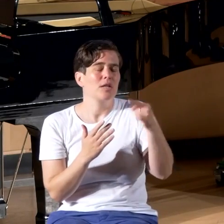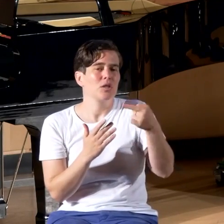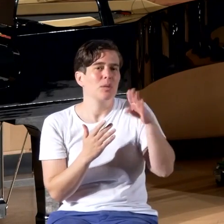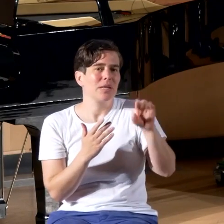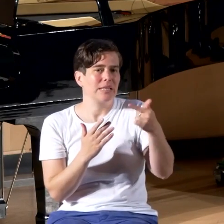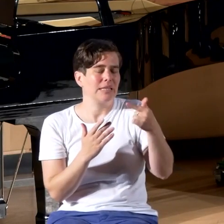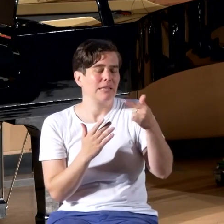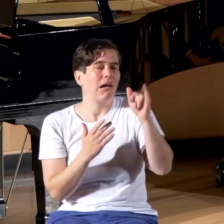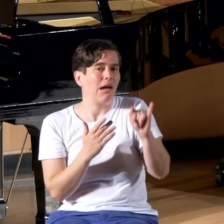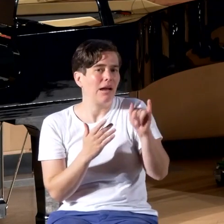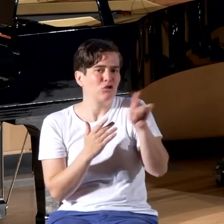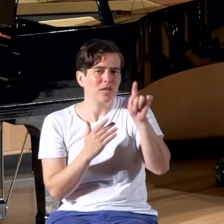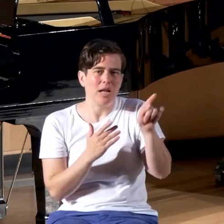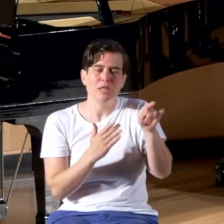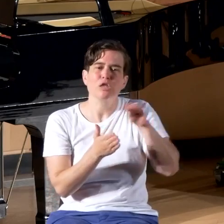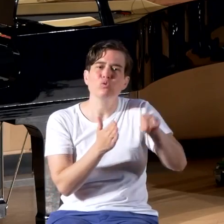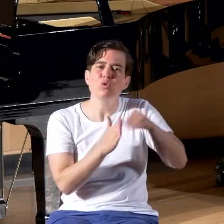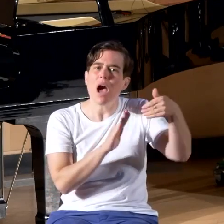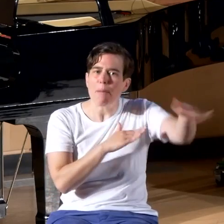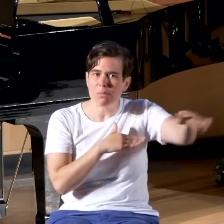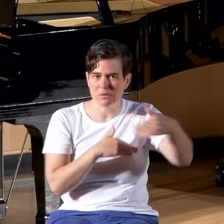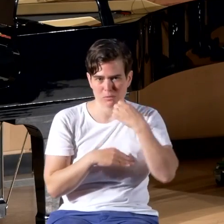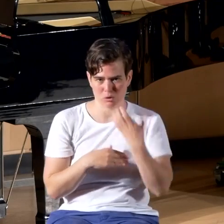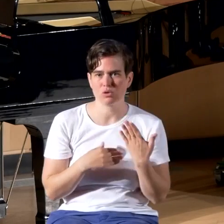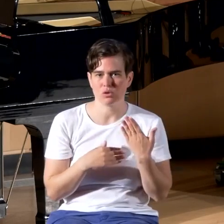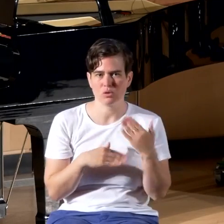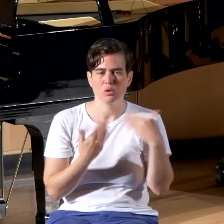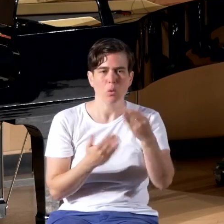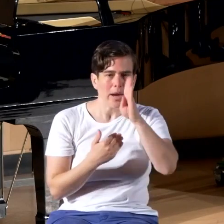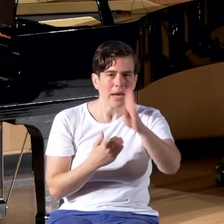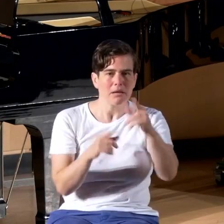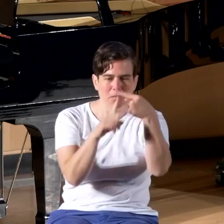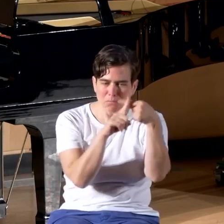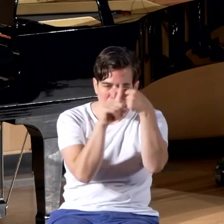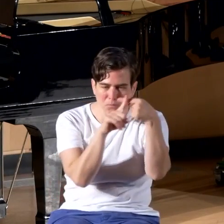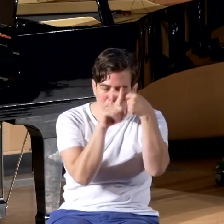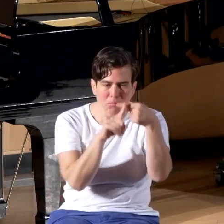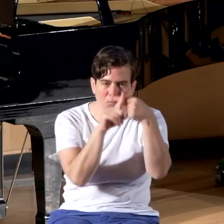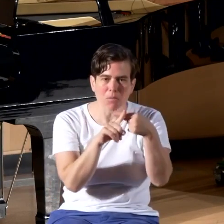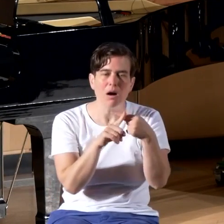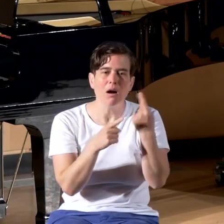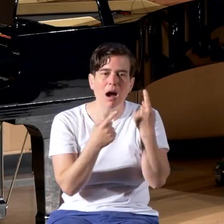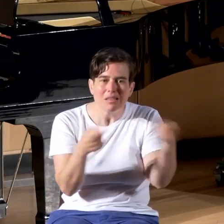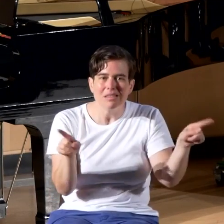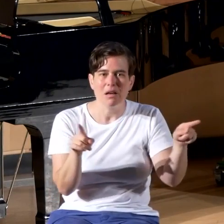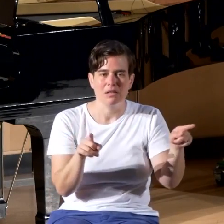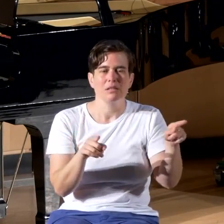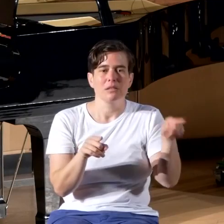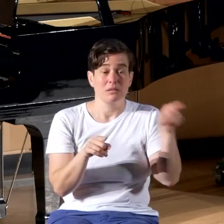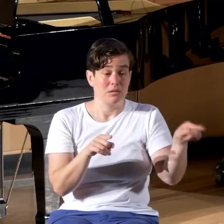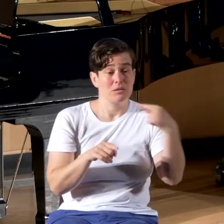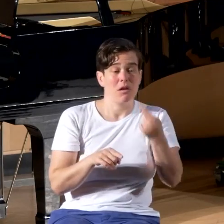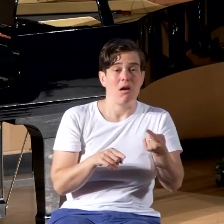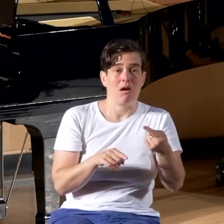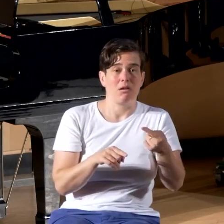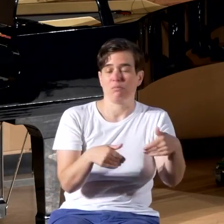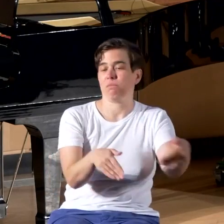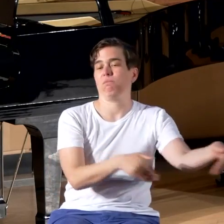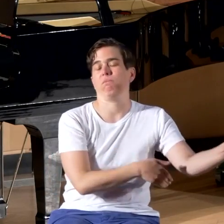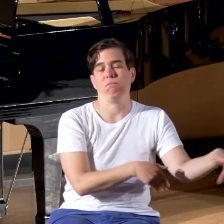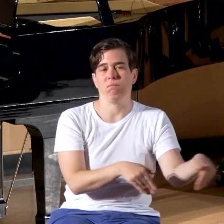LGBTI-Sternchen aus den Schulen verbannen. Alles, was nicht der heterosexuellen Kleinfamilie entspricht, ist in ihren Augen